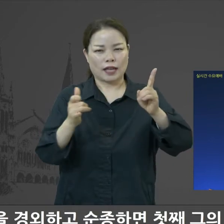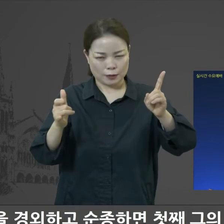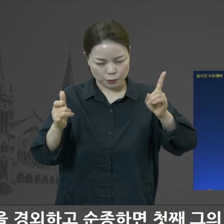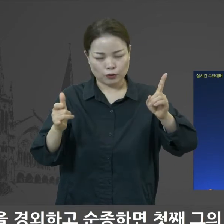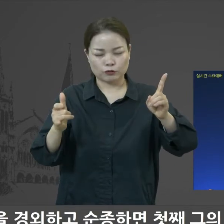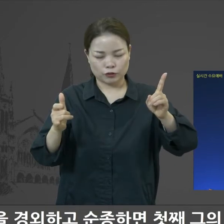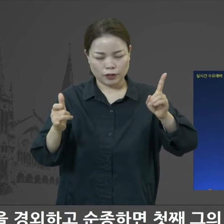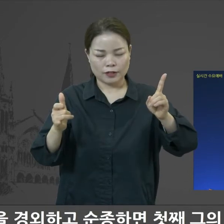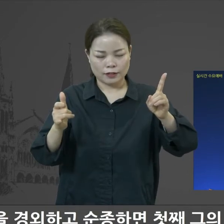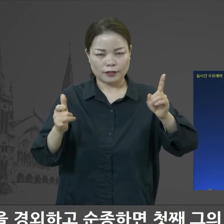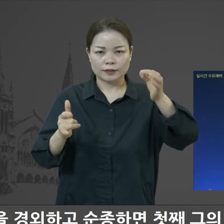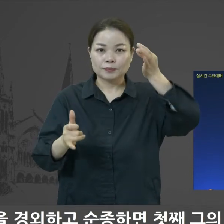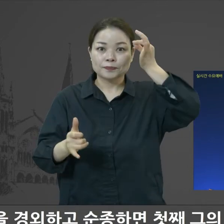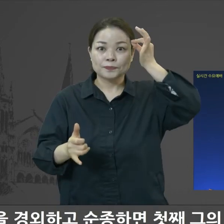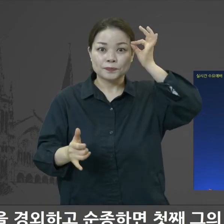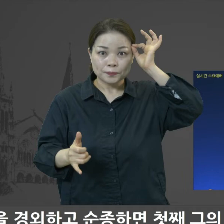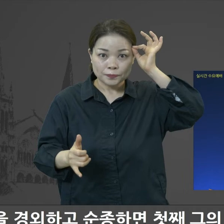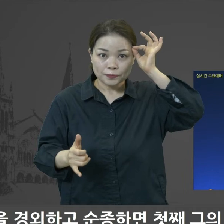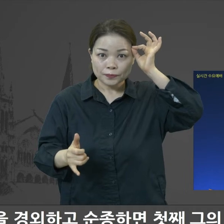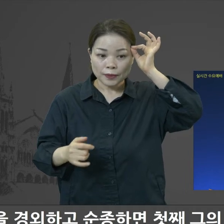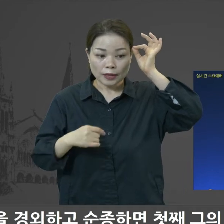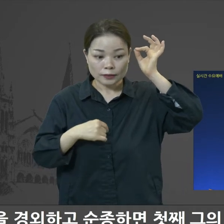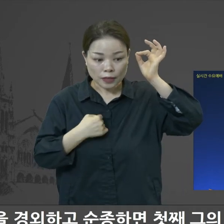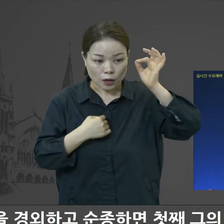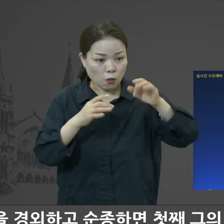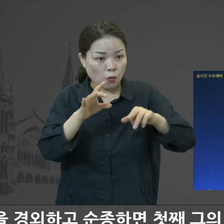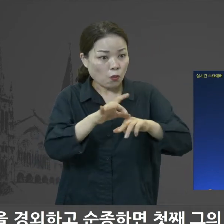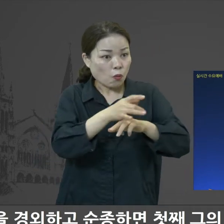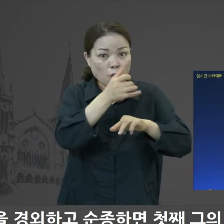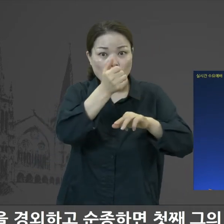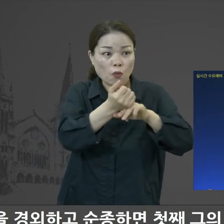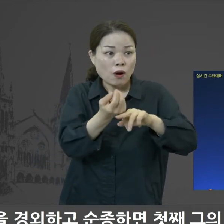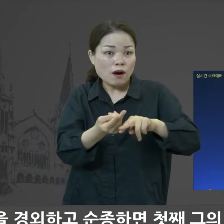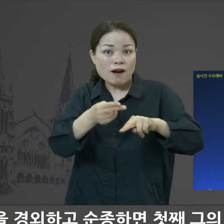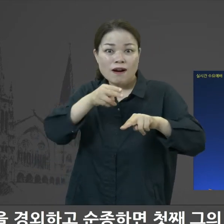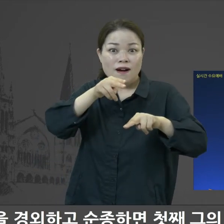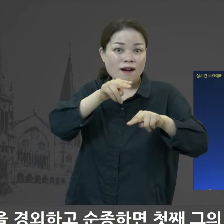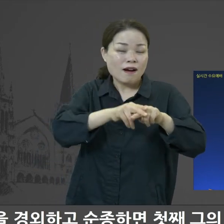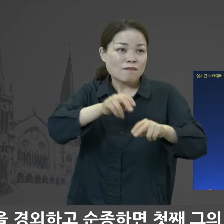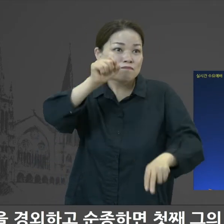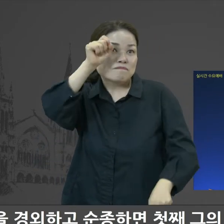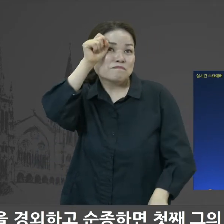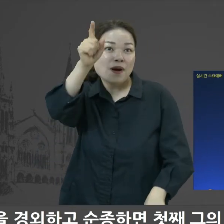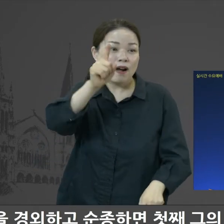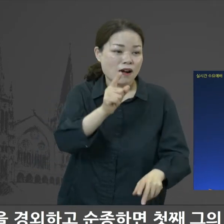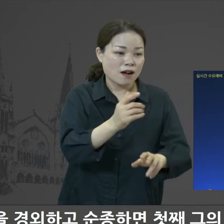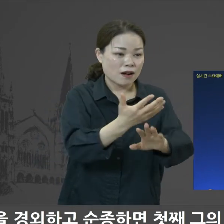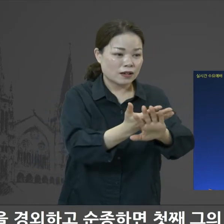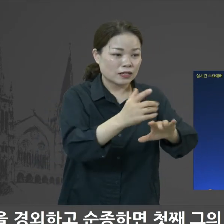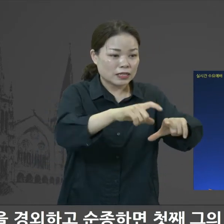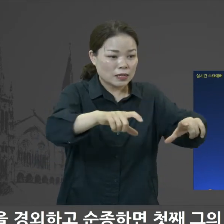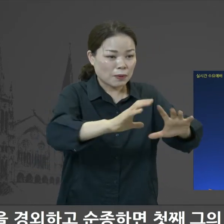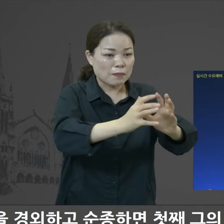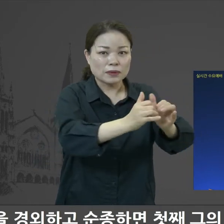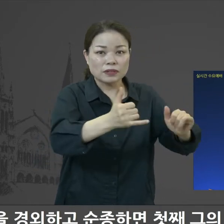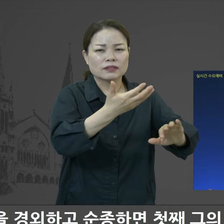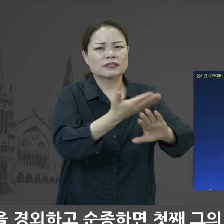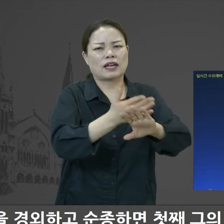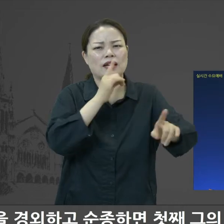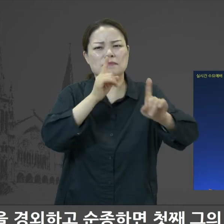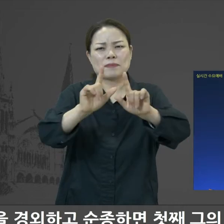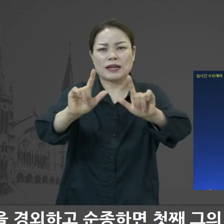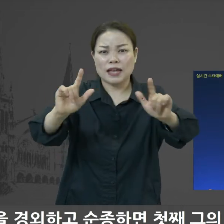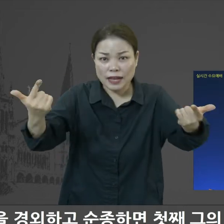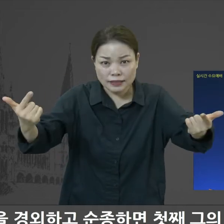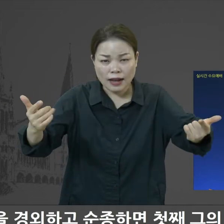사람이었구나 라는 것을 깨달아지는 겁니다. 자기 자신이 왕이 됐다고 더 탁월하거나 일반 백성과 다르다는 것을 말하는 것이